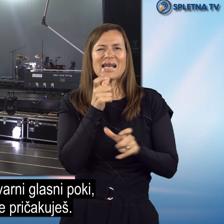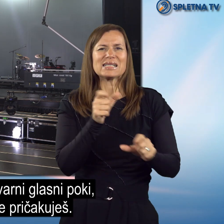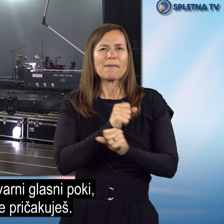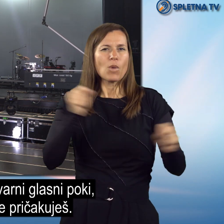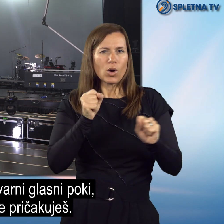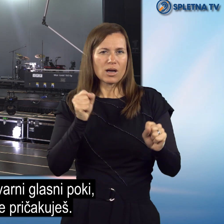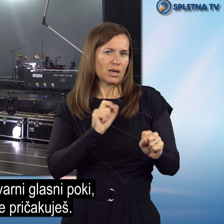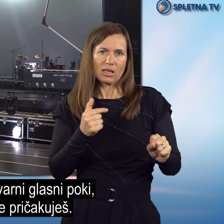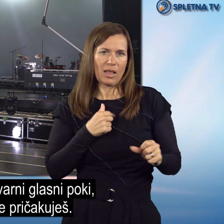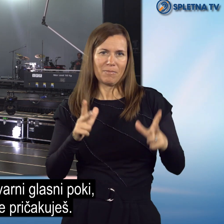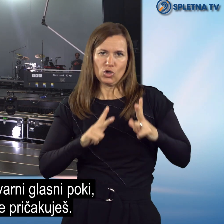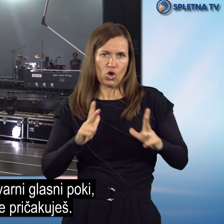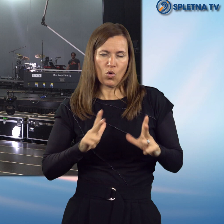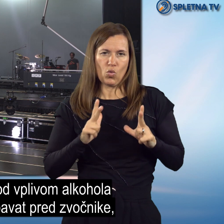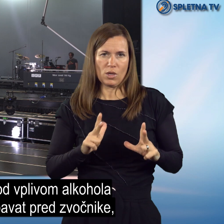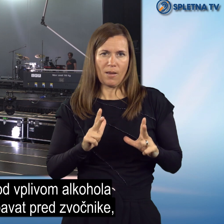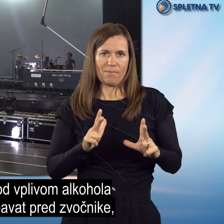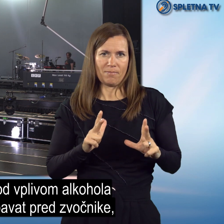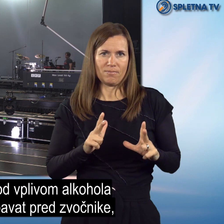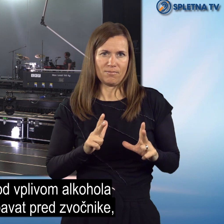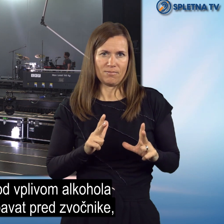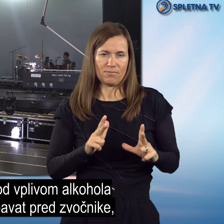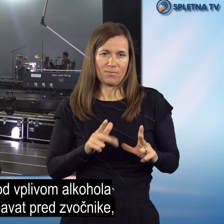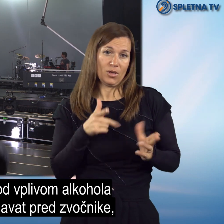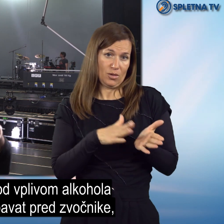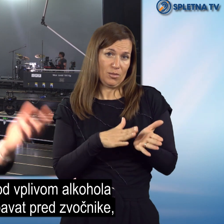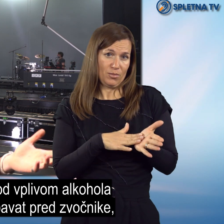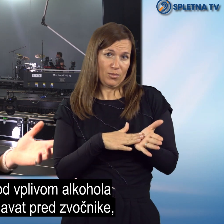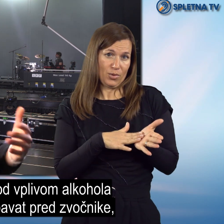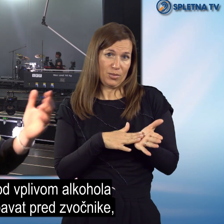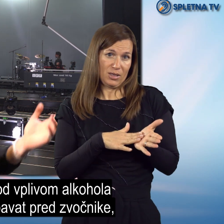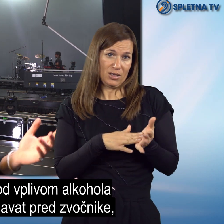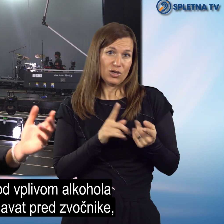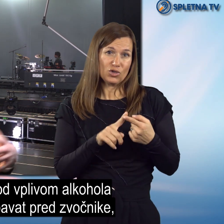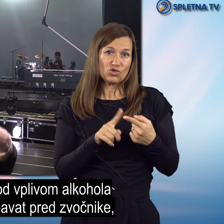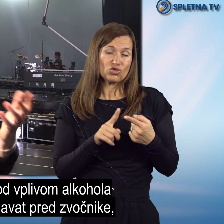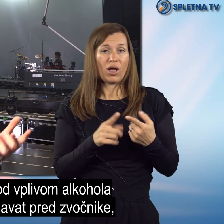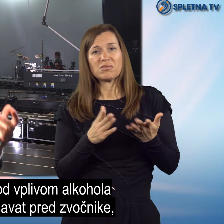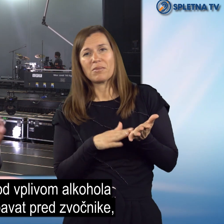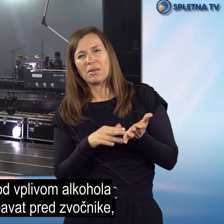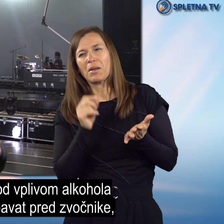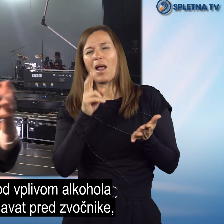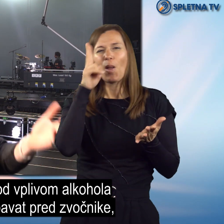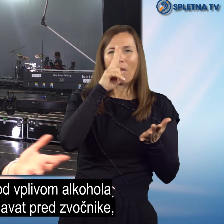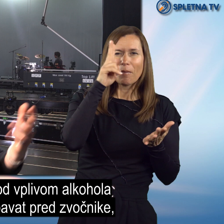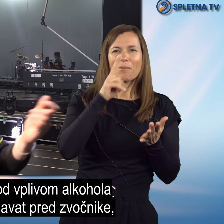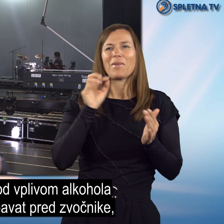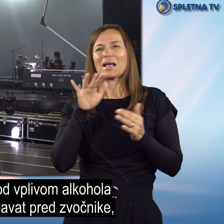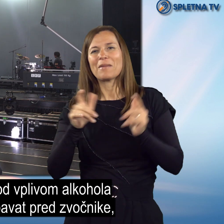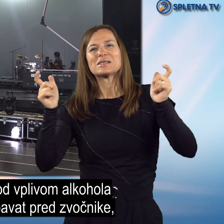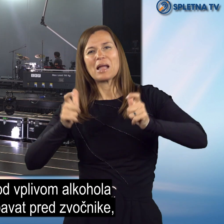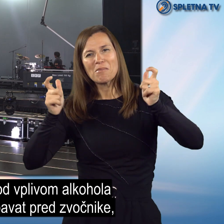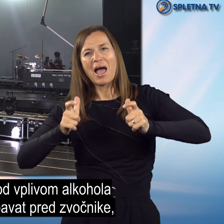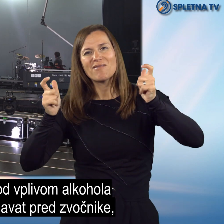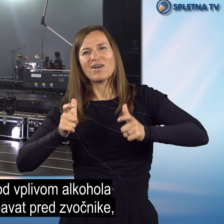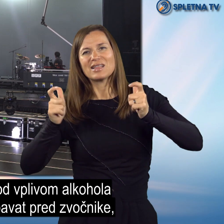glasni poki, ki jih ne pričakuješ. Tako da, če si ti mogoče malo pod vplivom alkohola, pa se gre